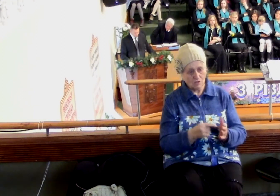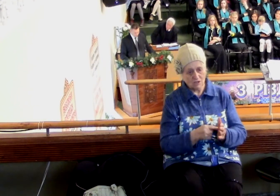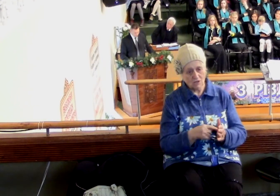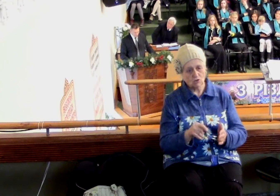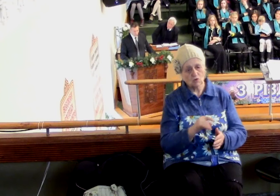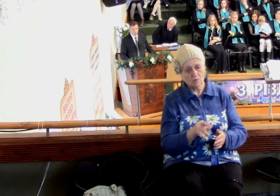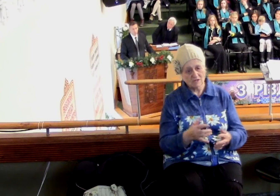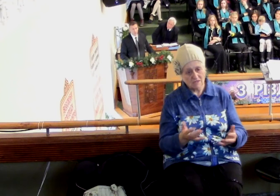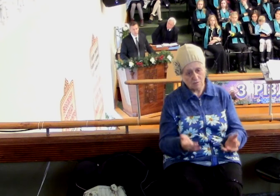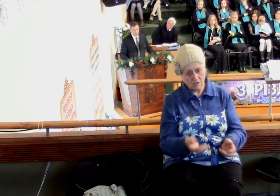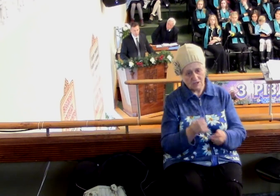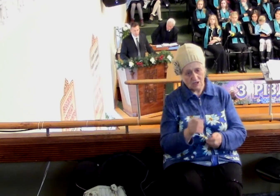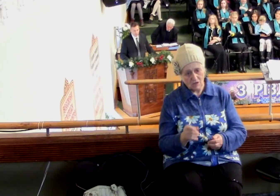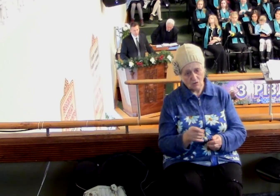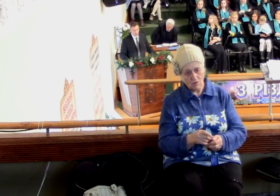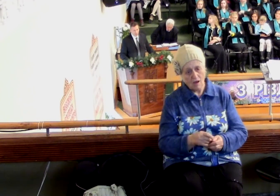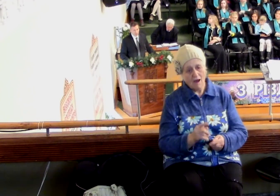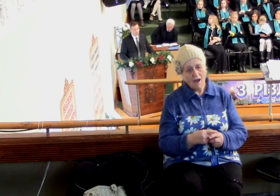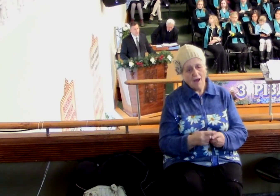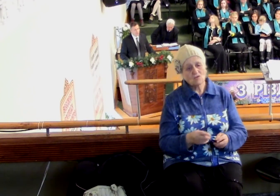человечество. Это был тот же самый